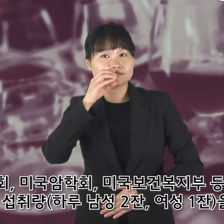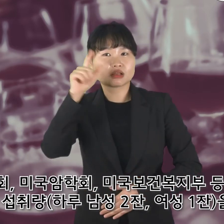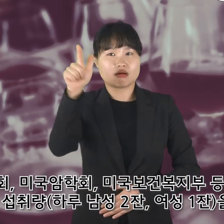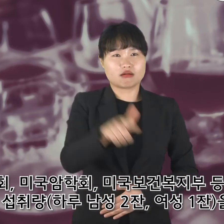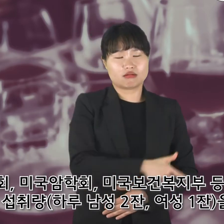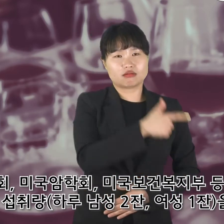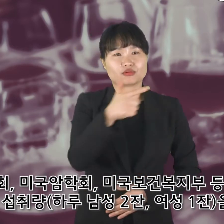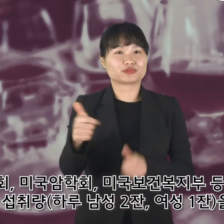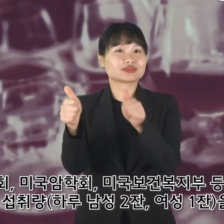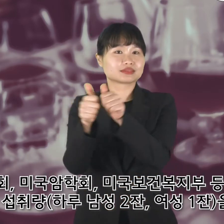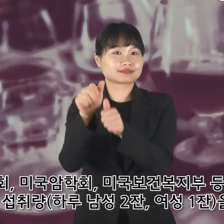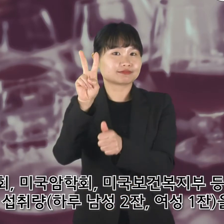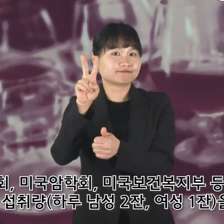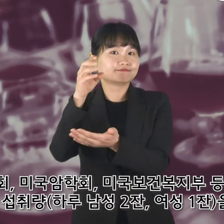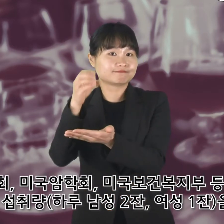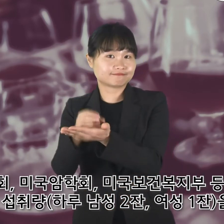섭취량 하루 남성 2잔,